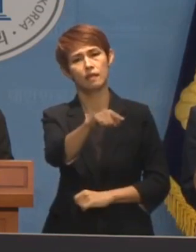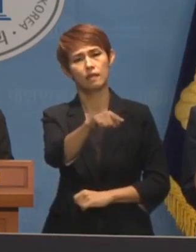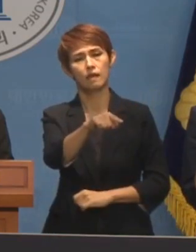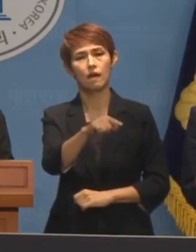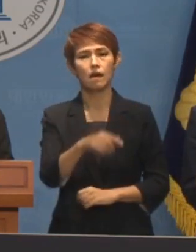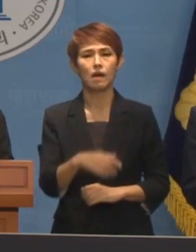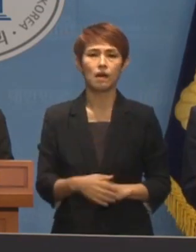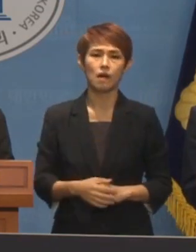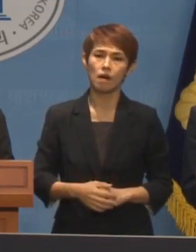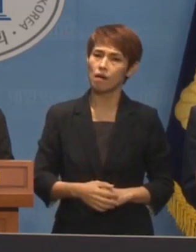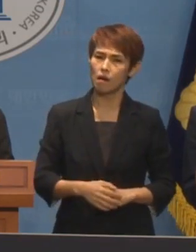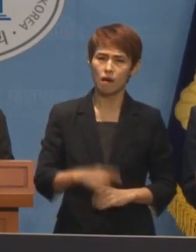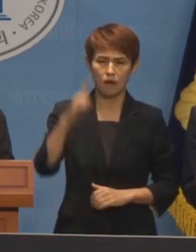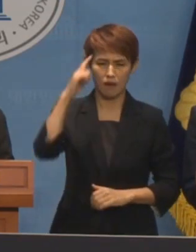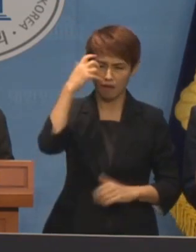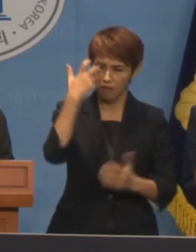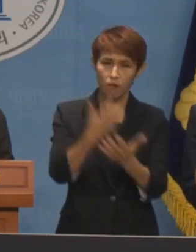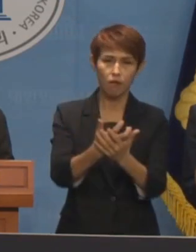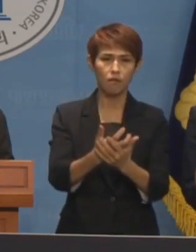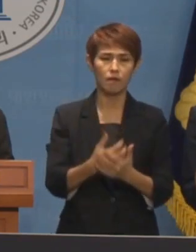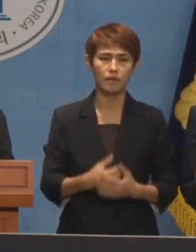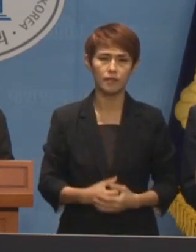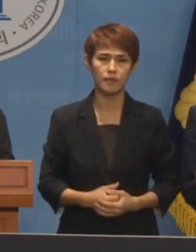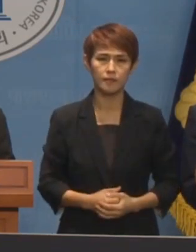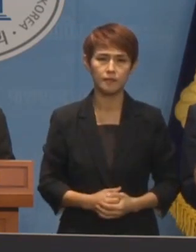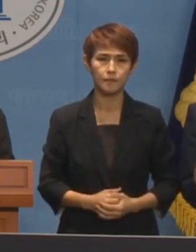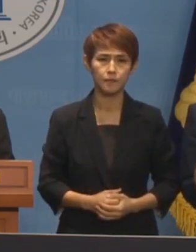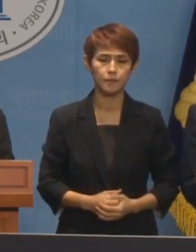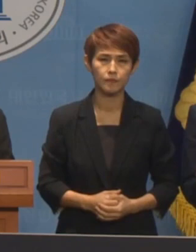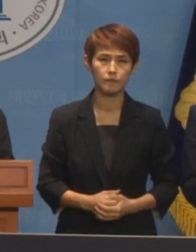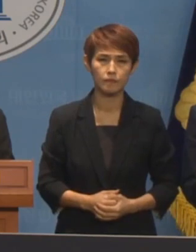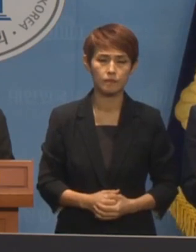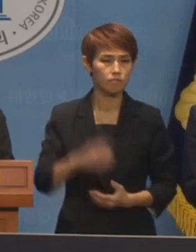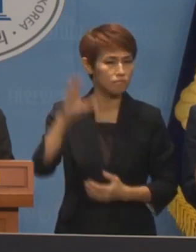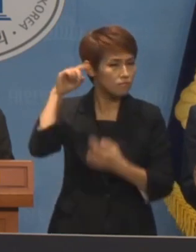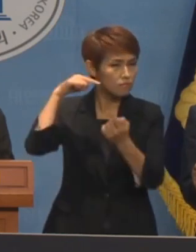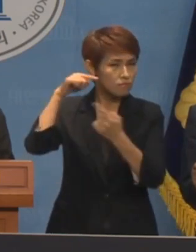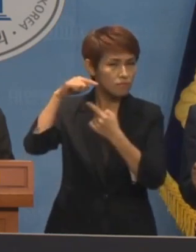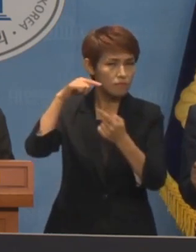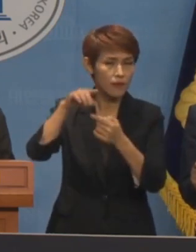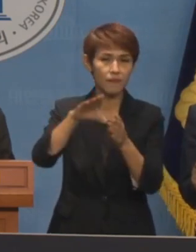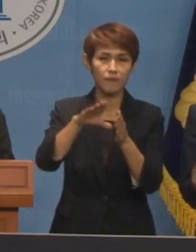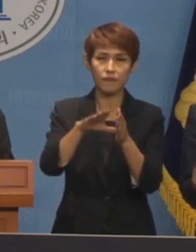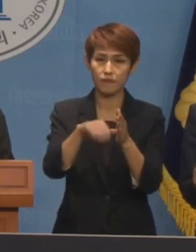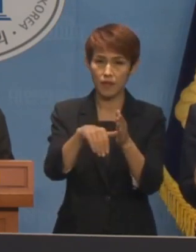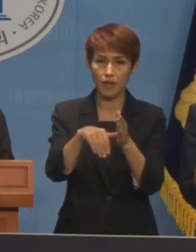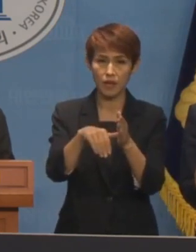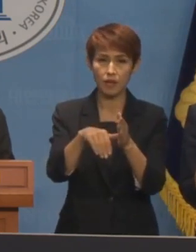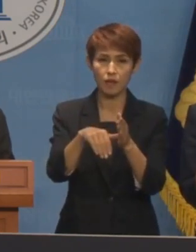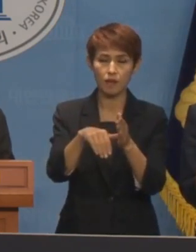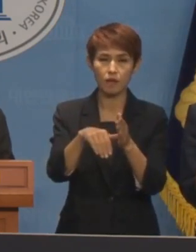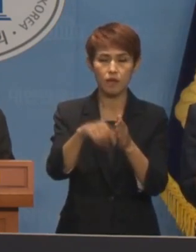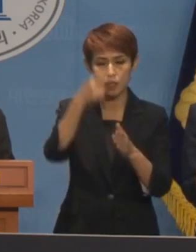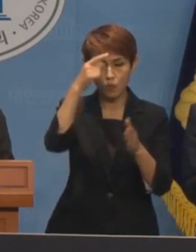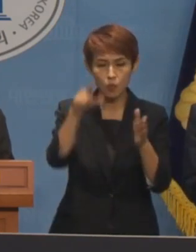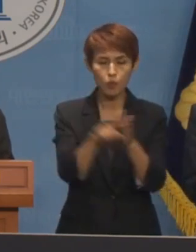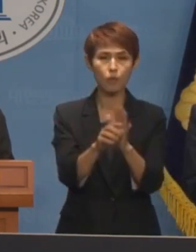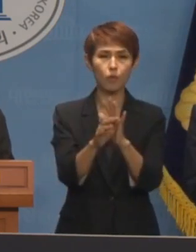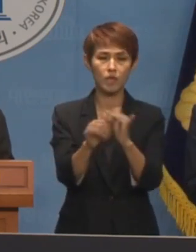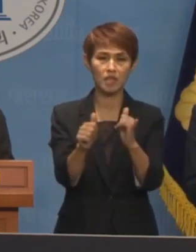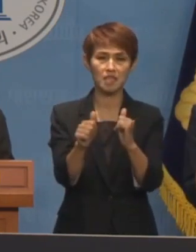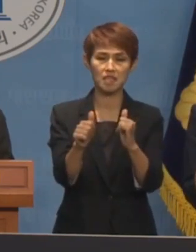않는 모습에 경악을 금할 수 없었다. 인사청문회를 빌미로 기독교인들의